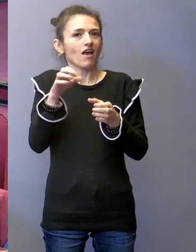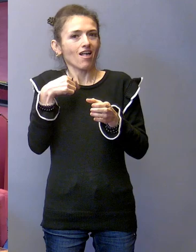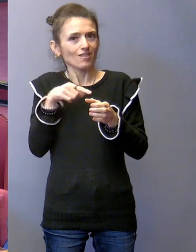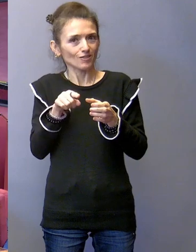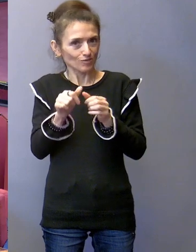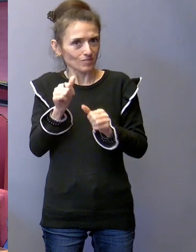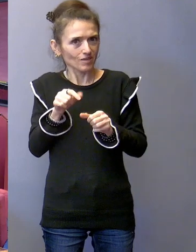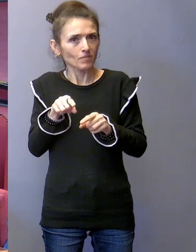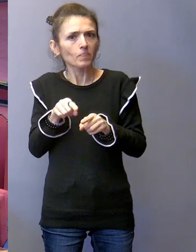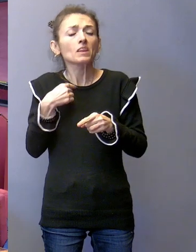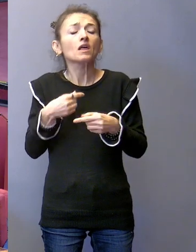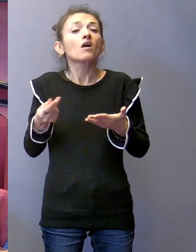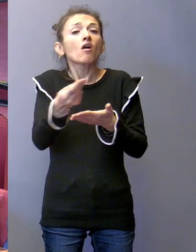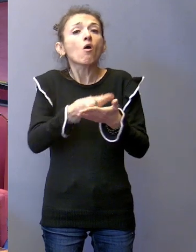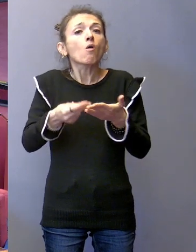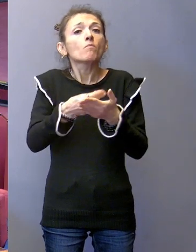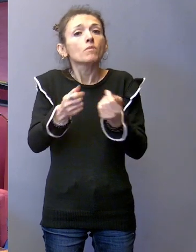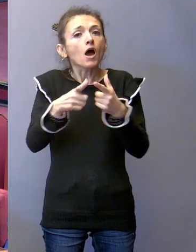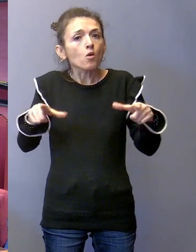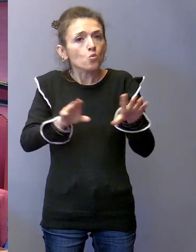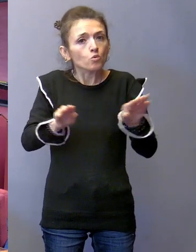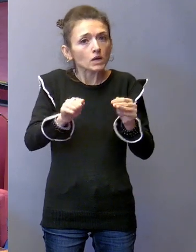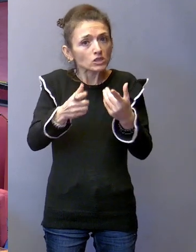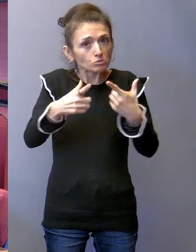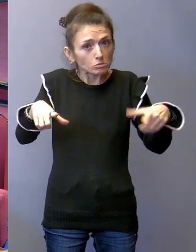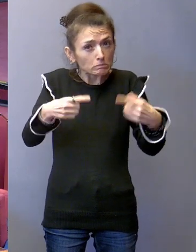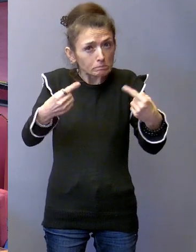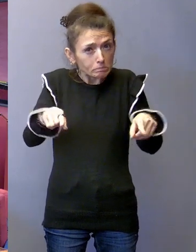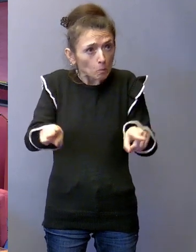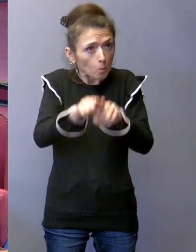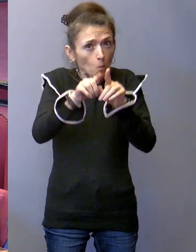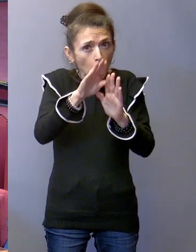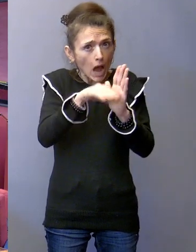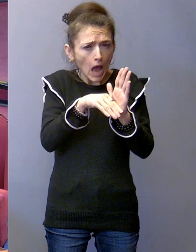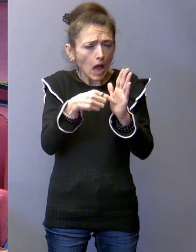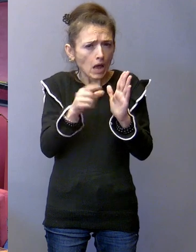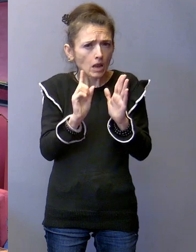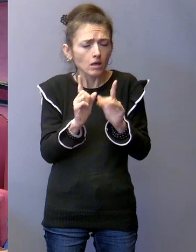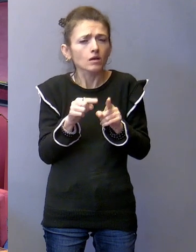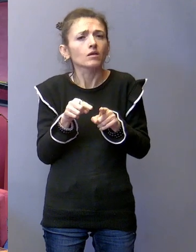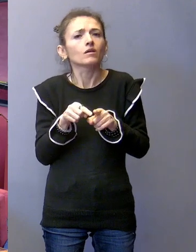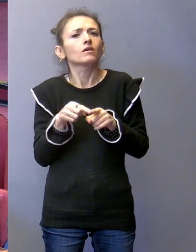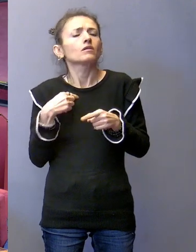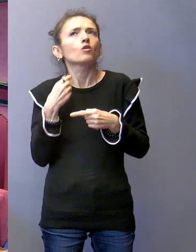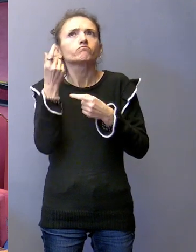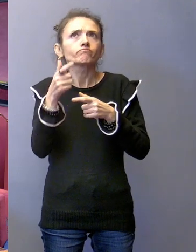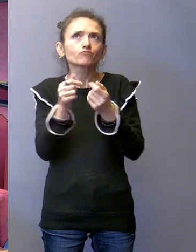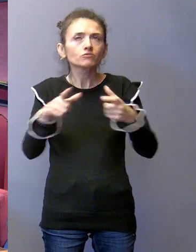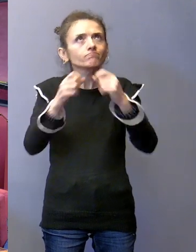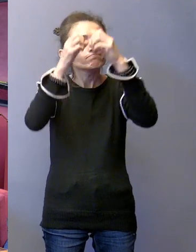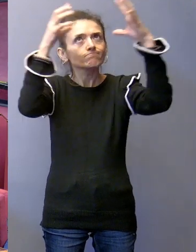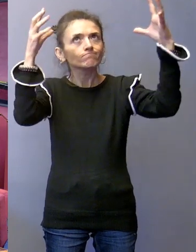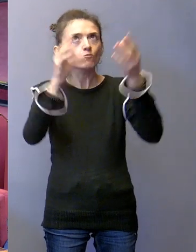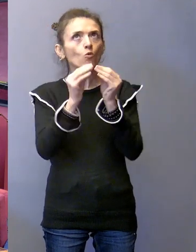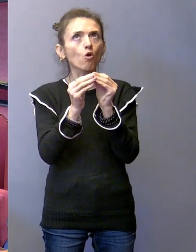urbanistico della città non è proprio questo eh cioè parte da un'idea cioè io cosa voglio io come la voglio come la vedo la città mi